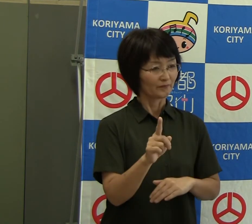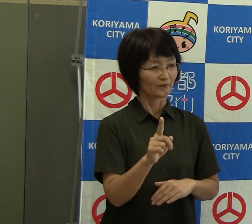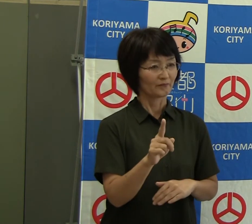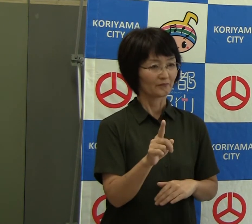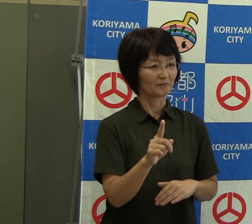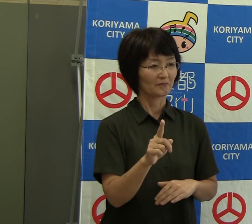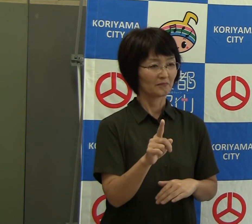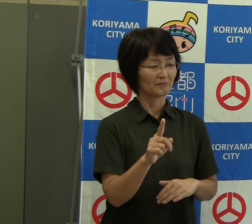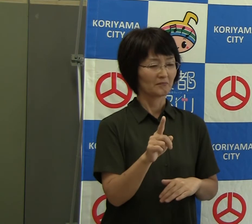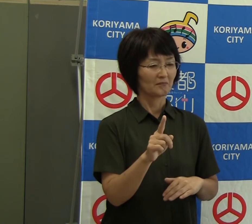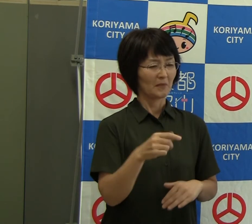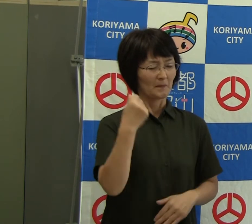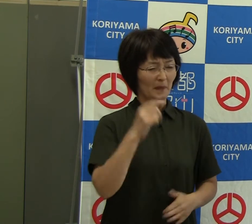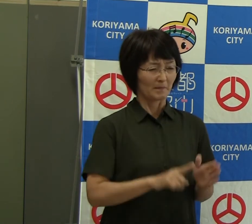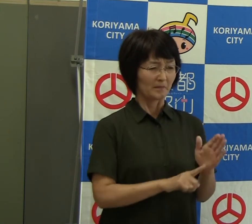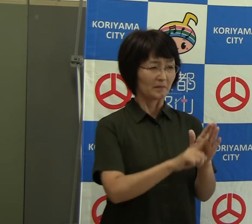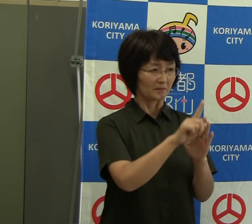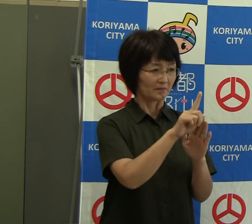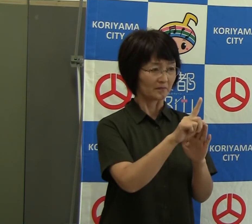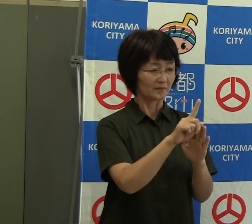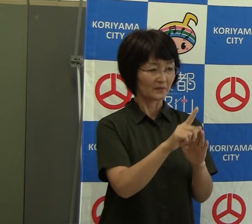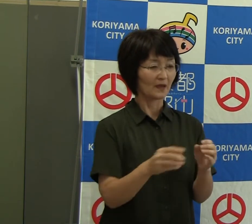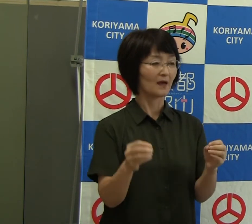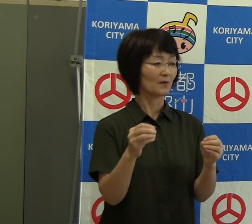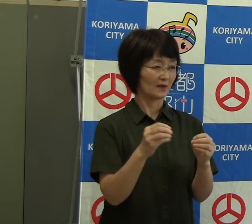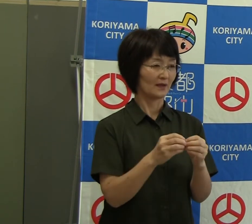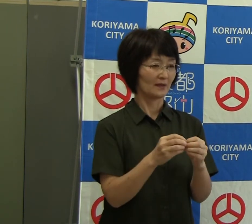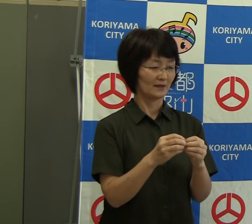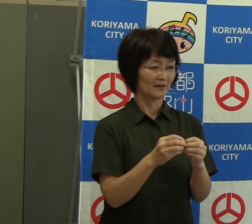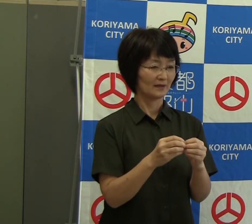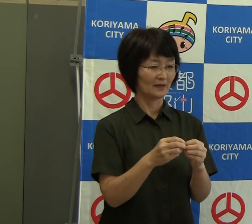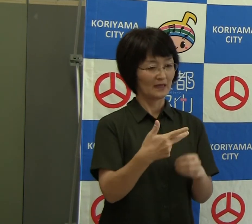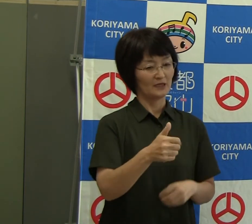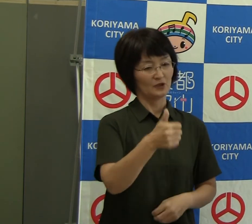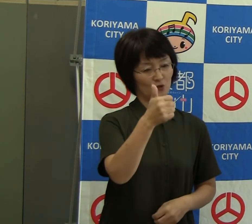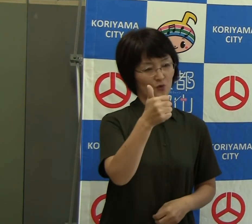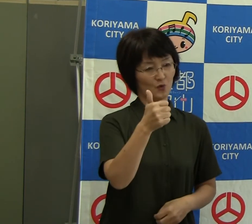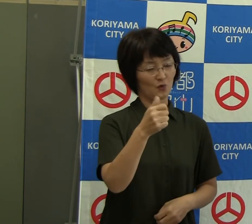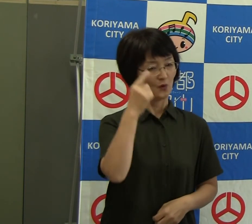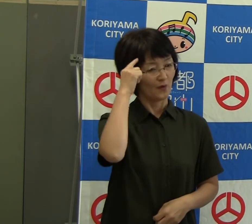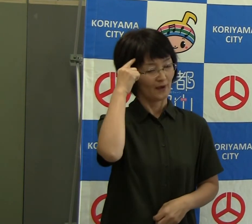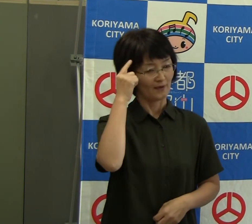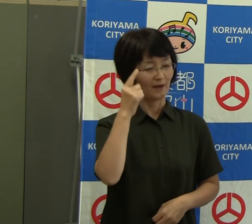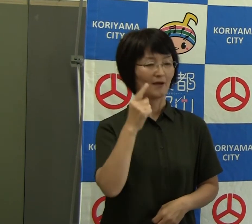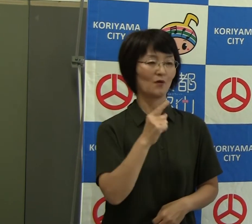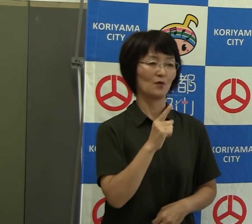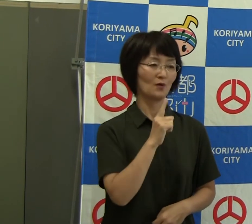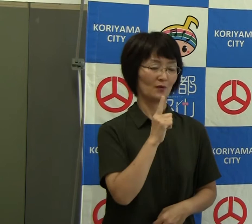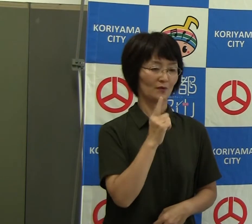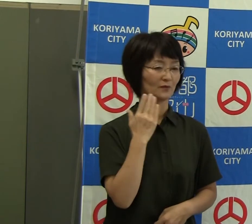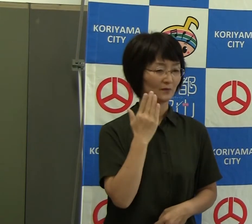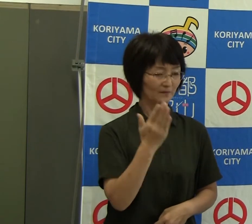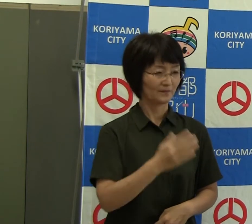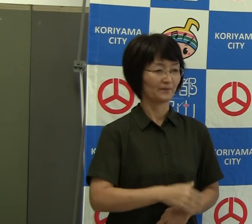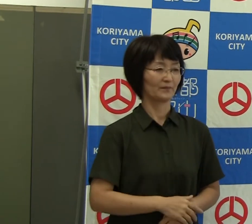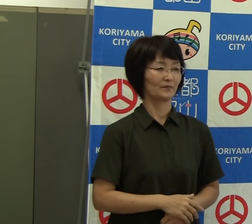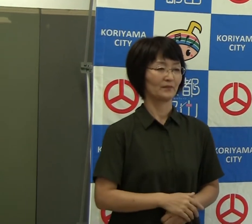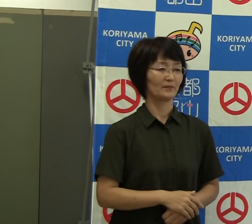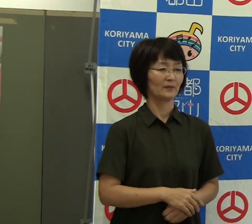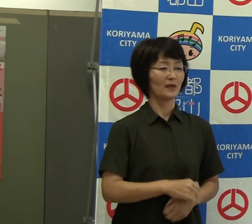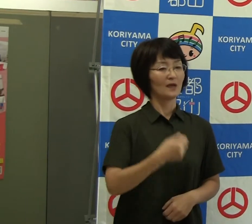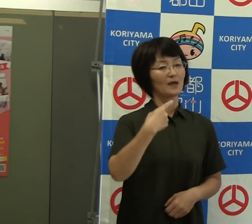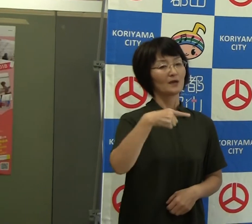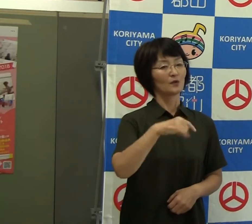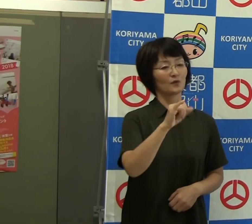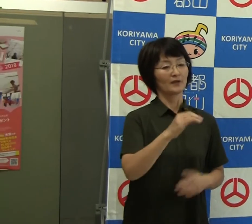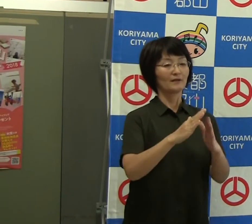的なこの猛暑と合わせまして市長のお考えといいますか聞かせていただければ。 基本的には教育委員会主催の